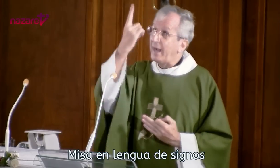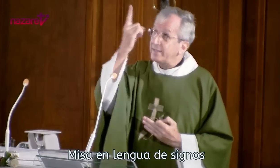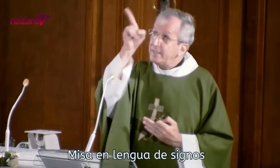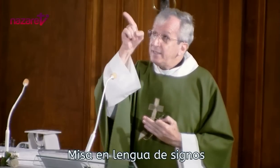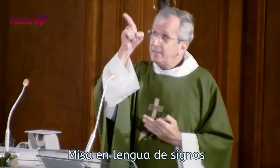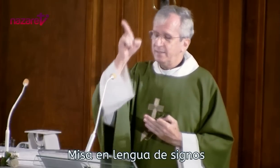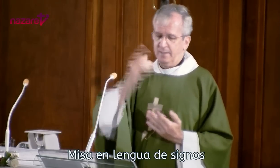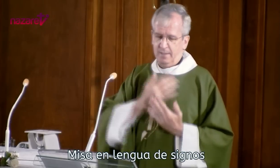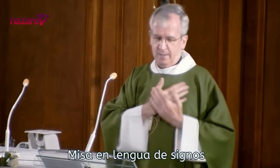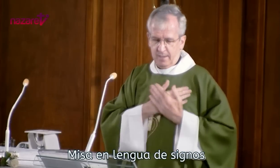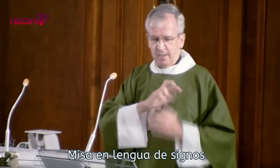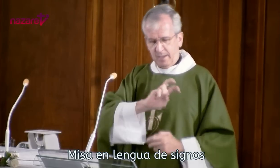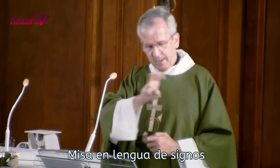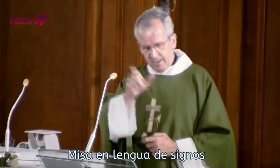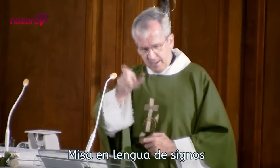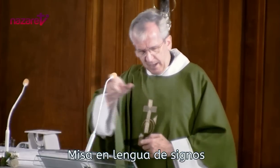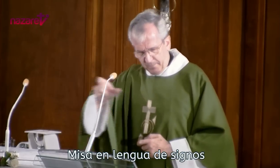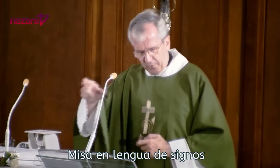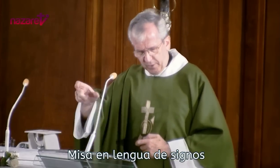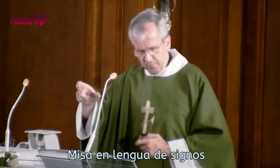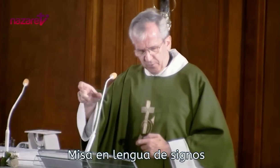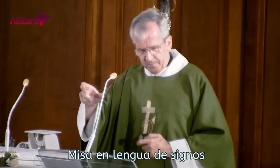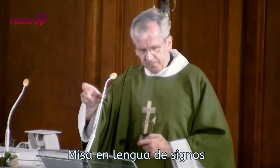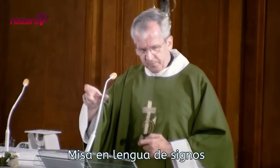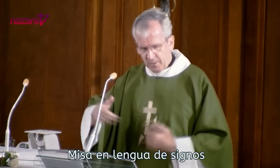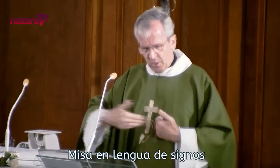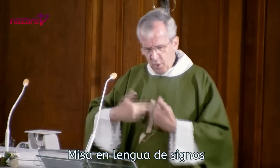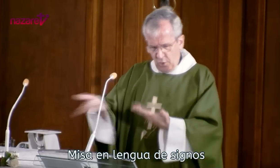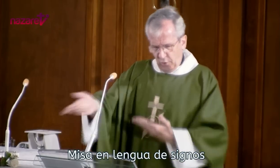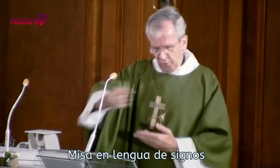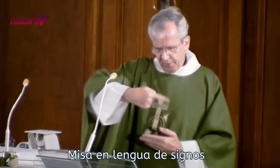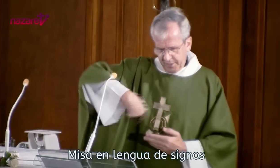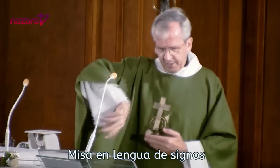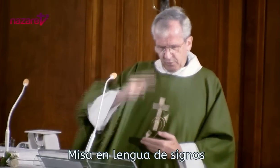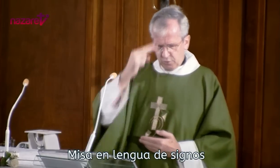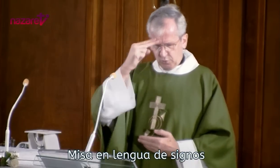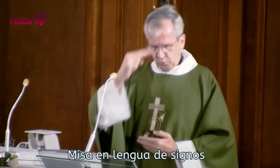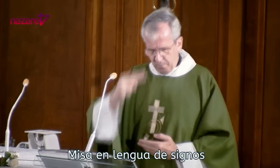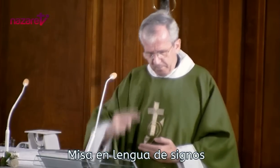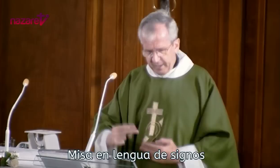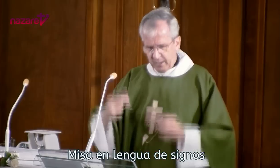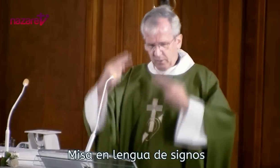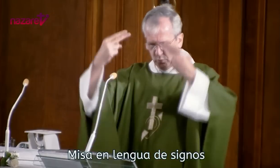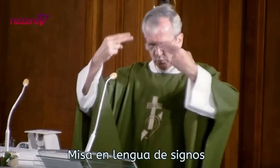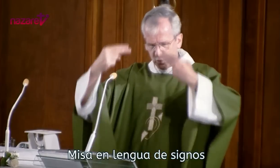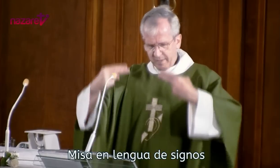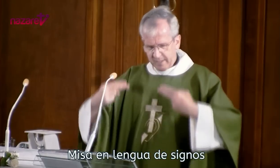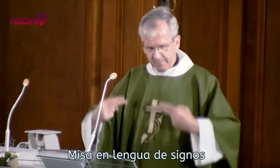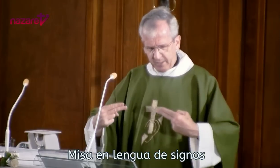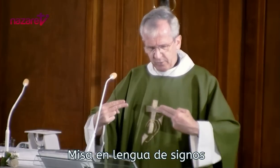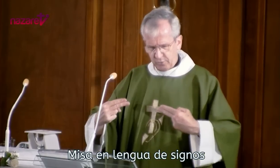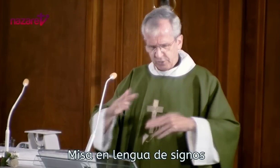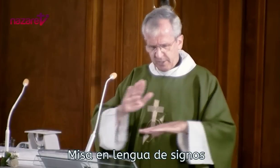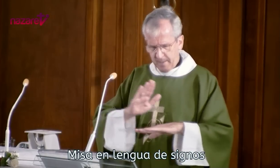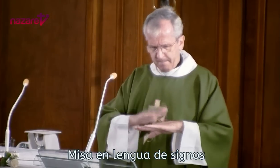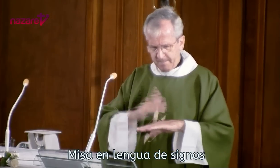ti y al prójimo, concédenos cumplir tus mandamientos para